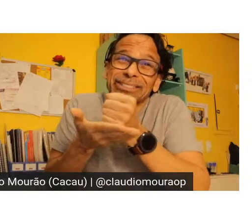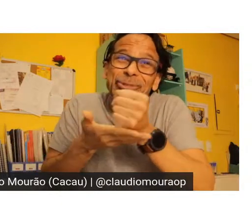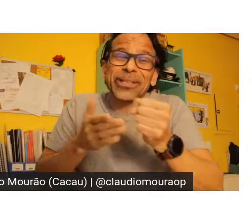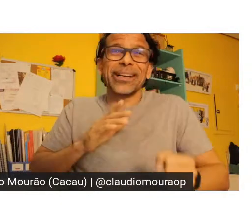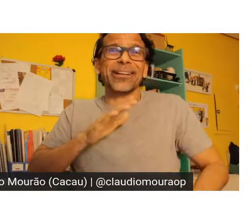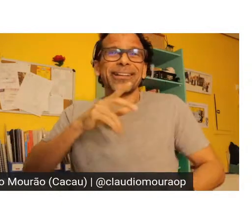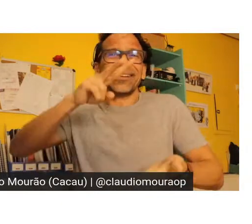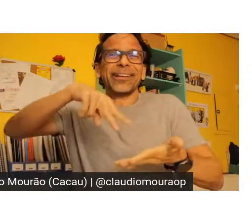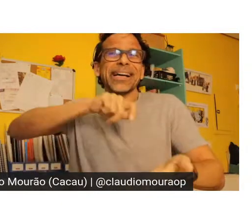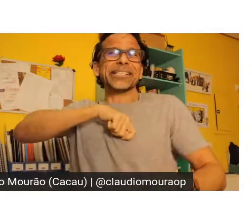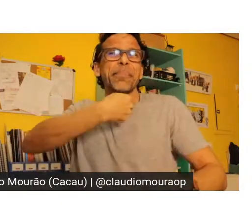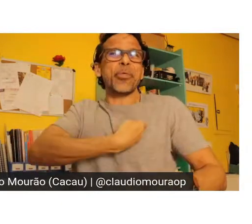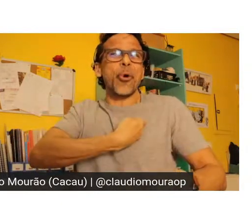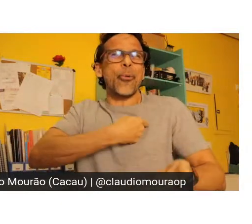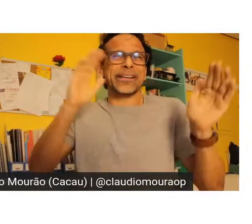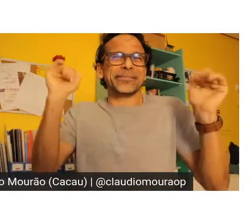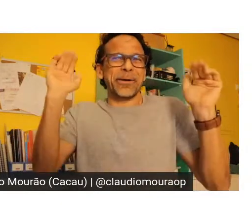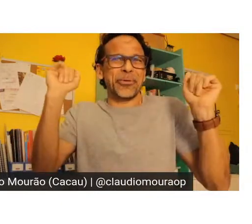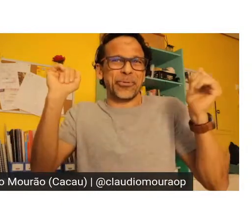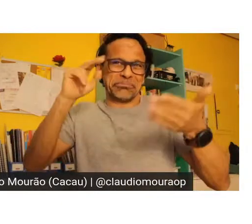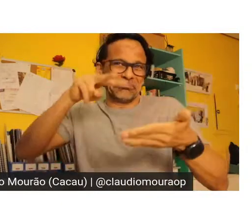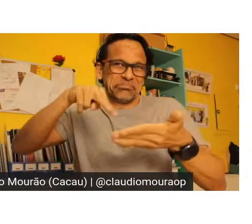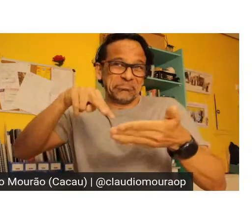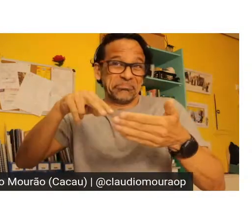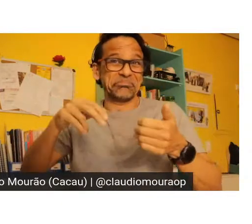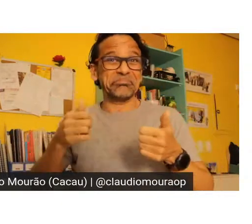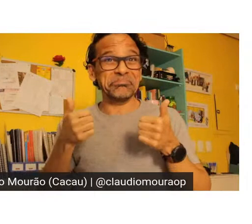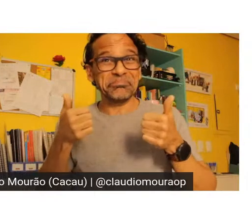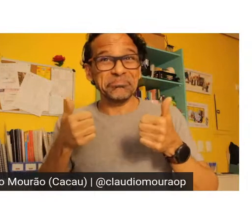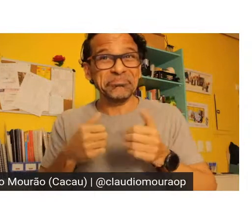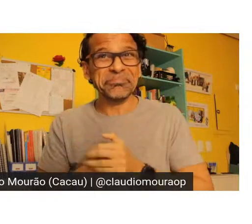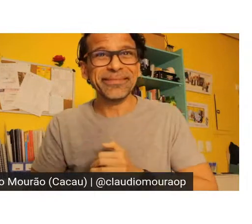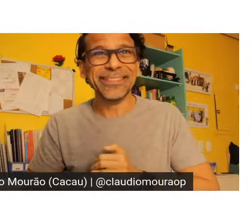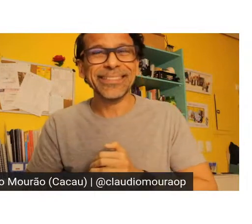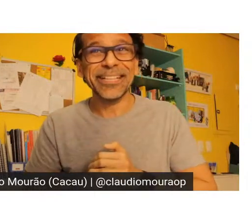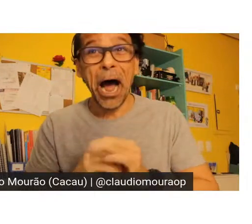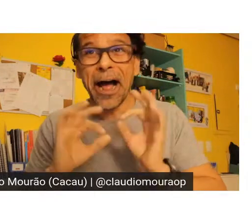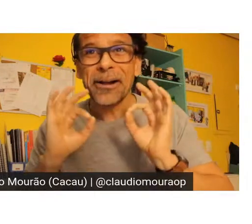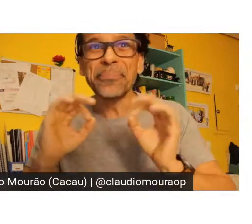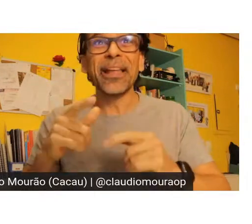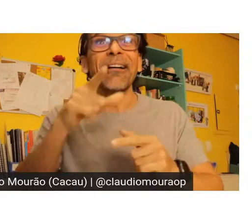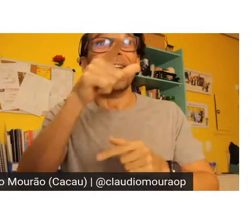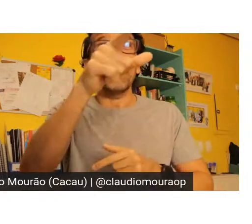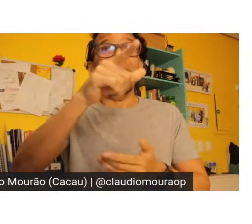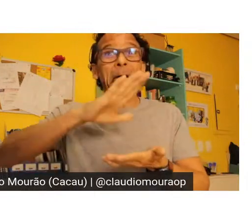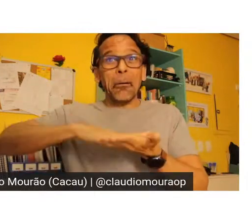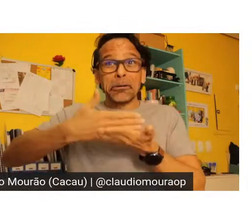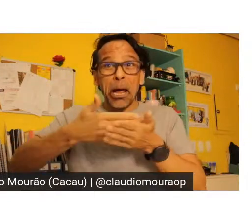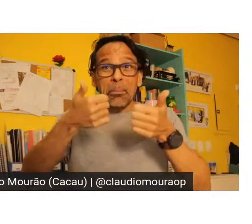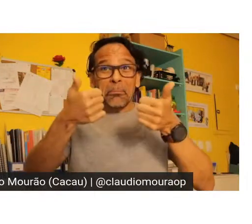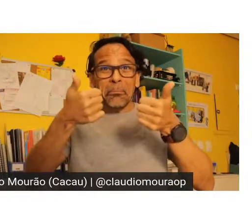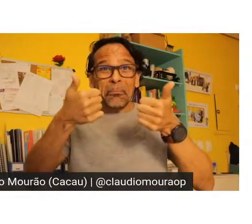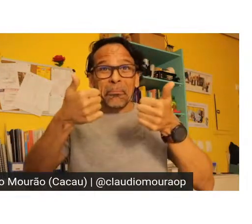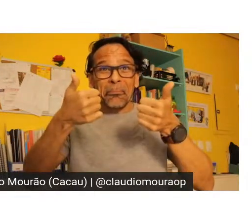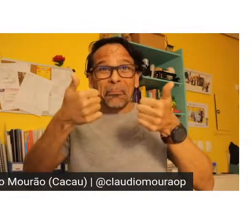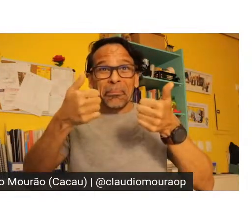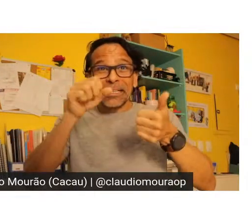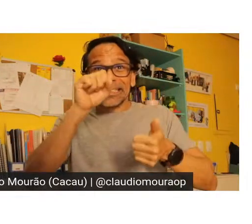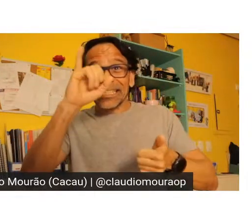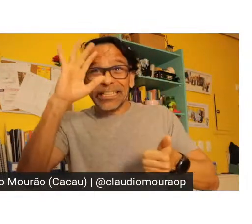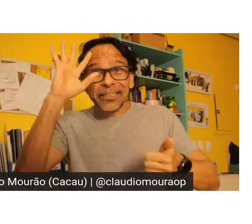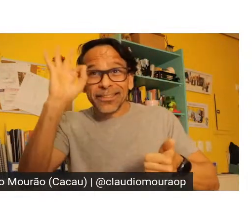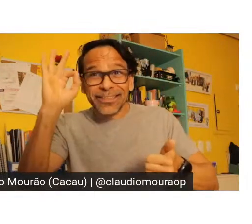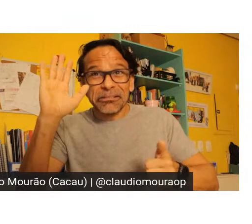e em soltar começando é nessas pesquisas Esse é isso